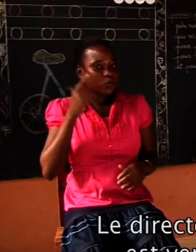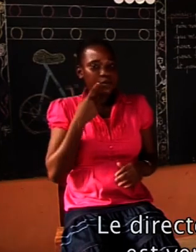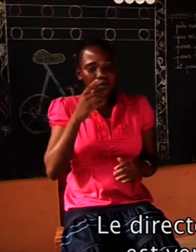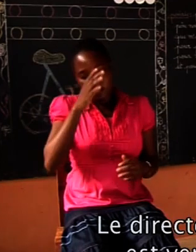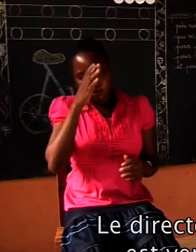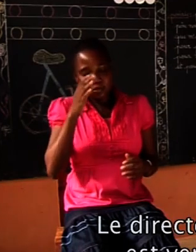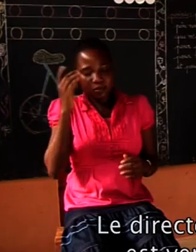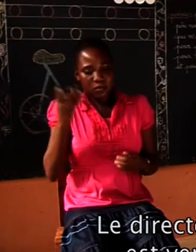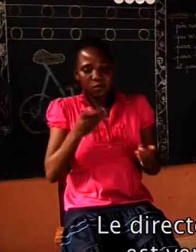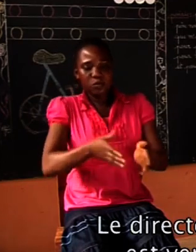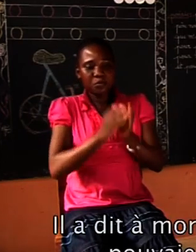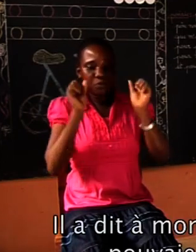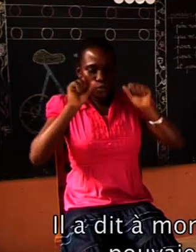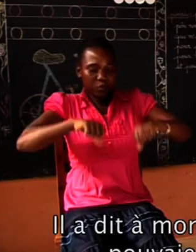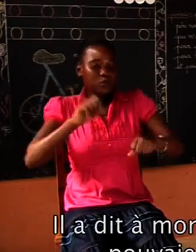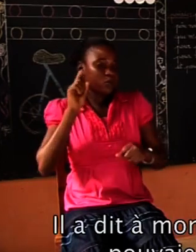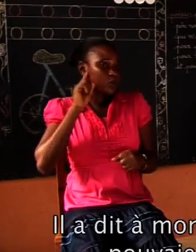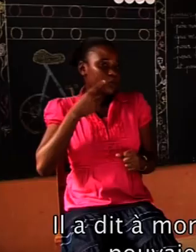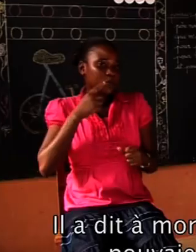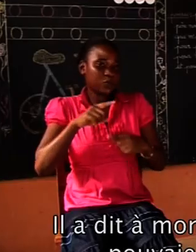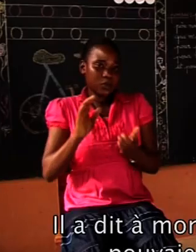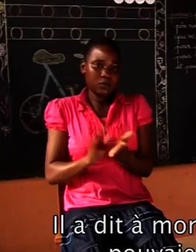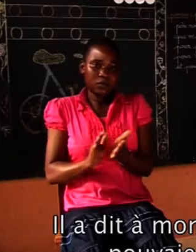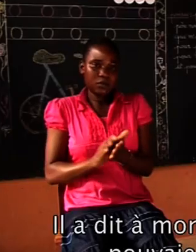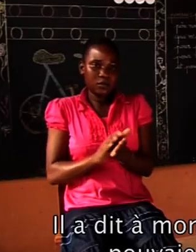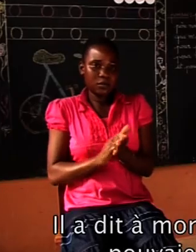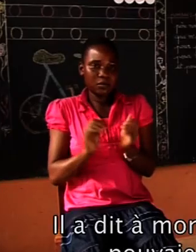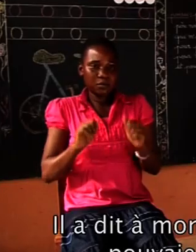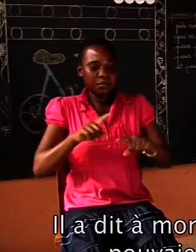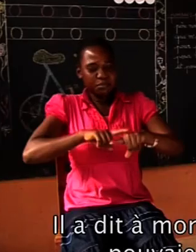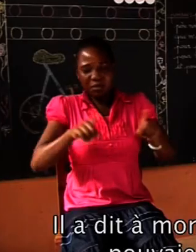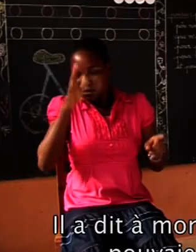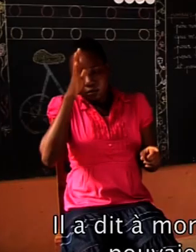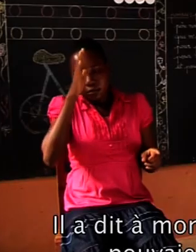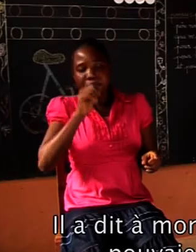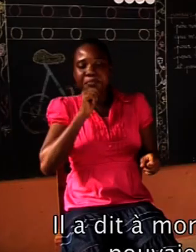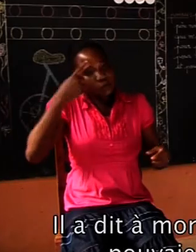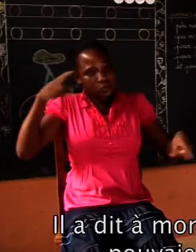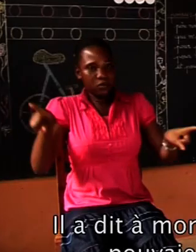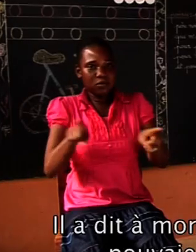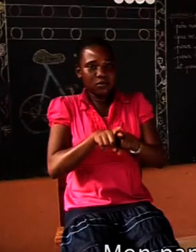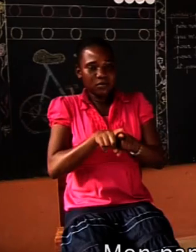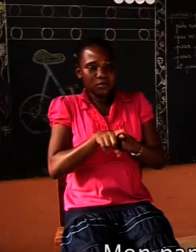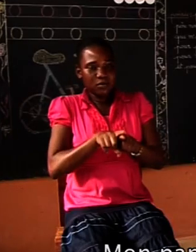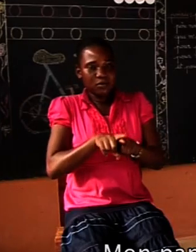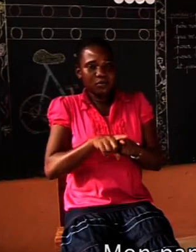la maison. Il a dit à mon papa que je peux aller à l'école, que les sourds peuvent aller à l'école. Mon papa n'était pas